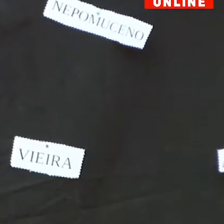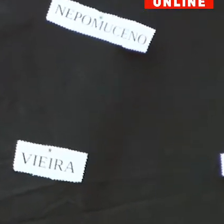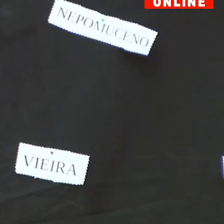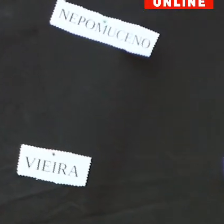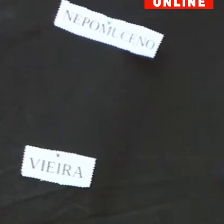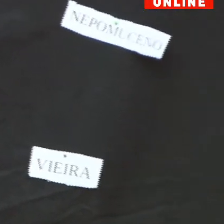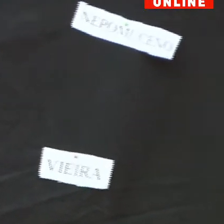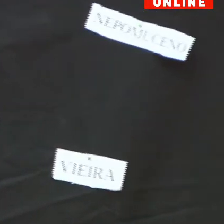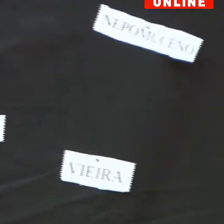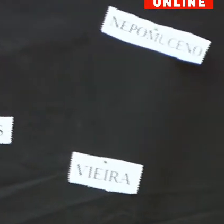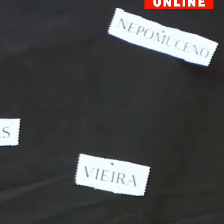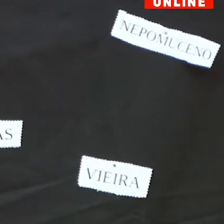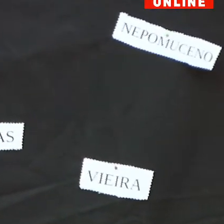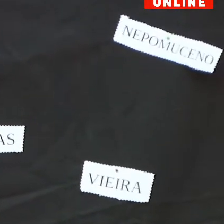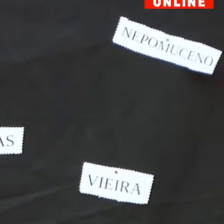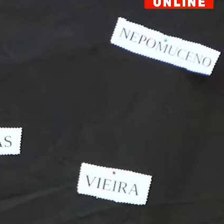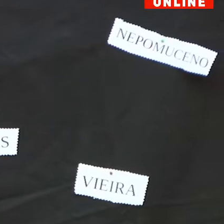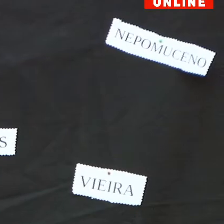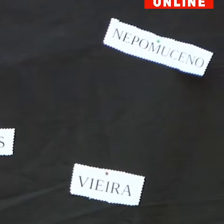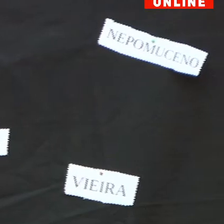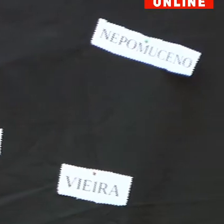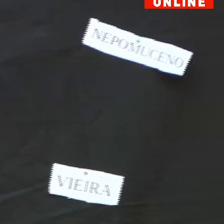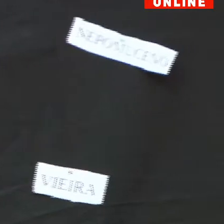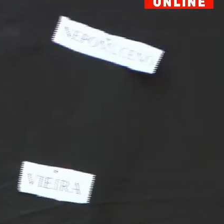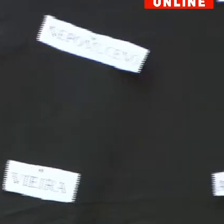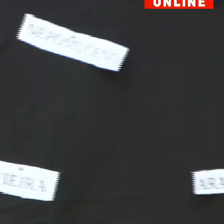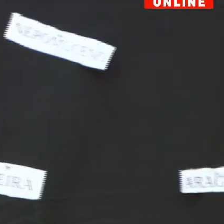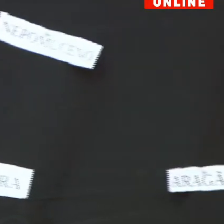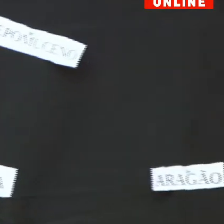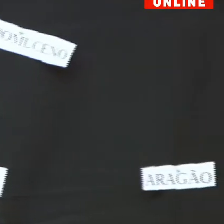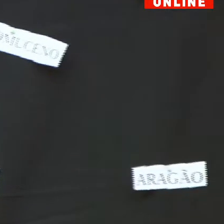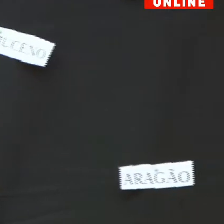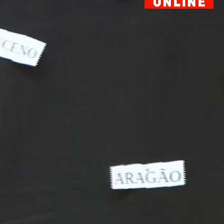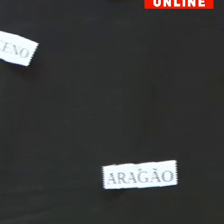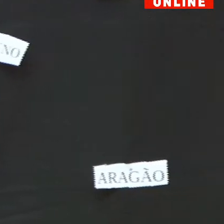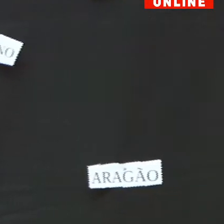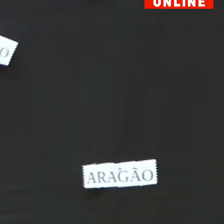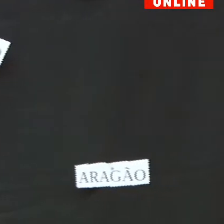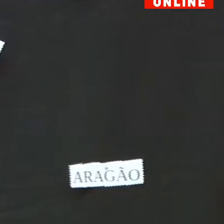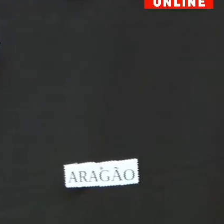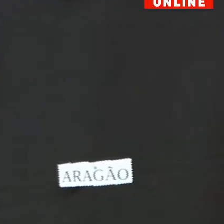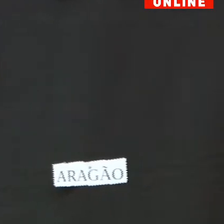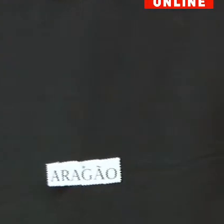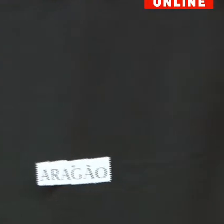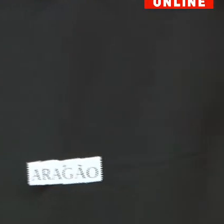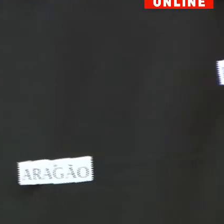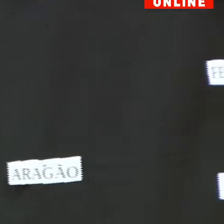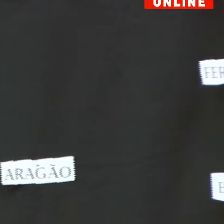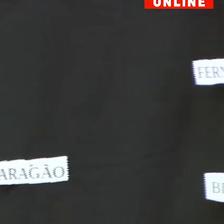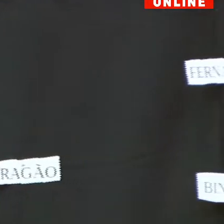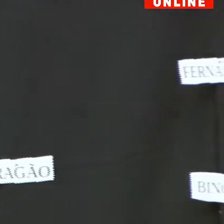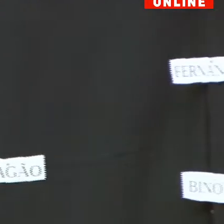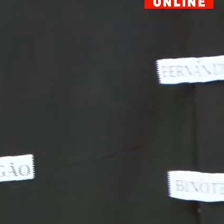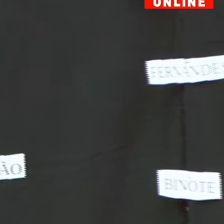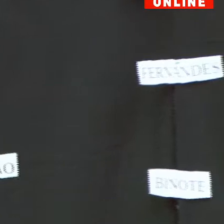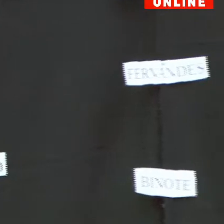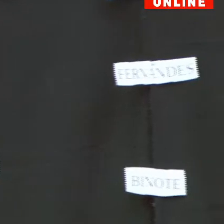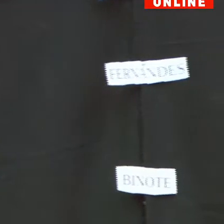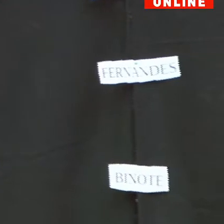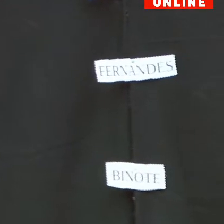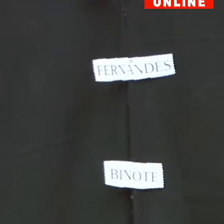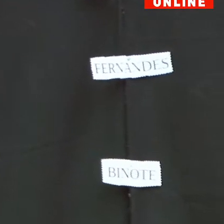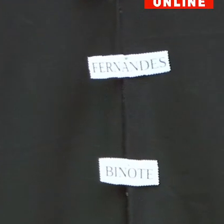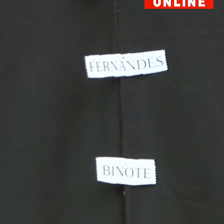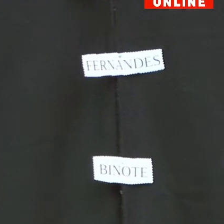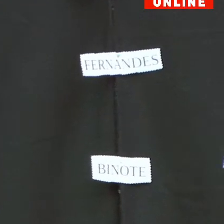Fabiano falou, estão, né, servindo ao Senhor, e aqueles que não estão servindo ao Senhor. Então, nesse momento, você interceda comigo, amém?